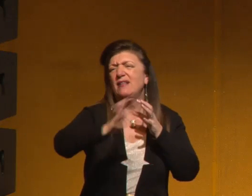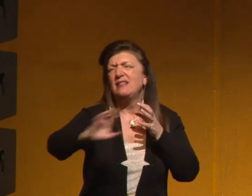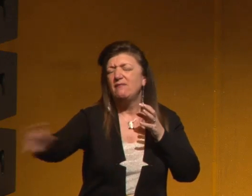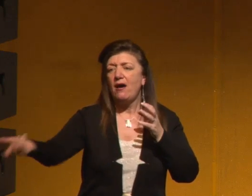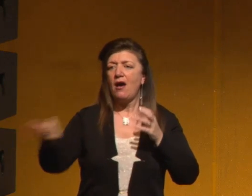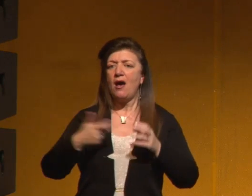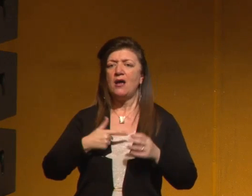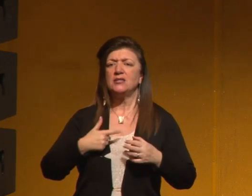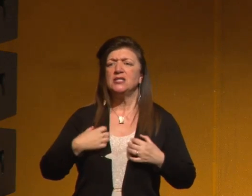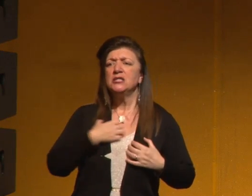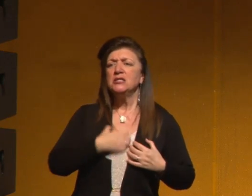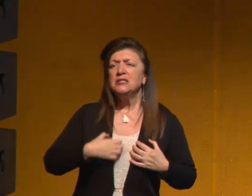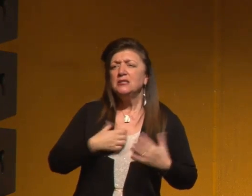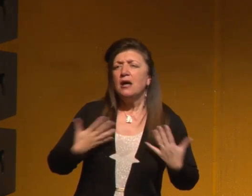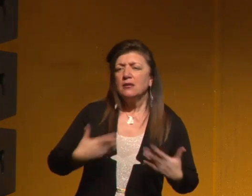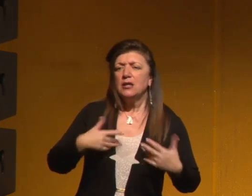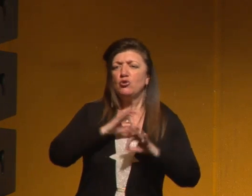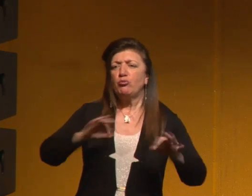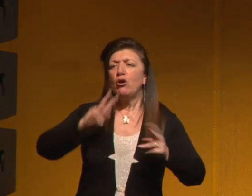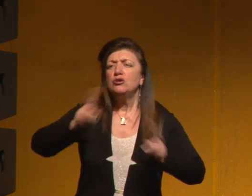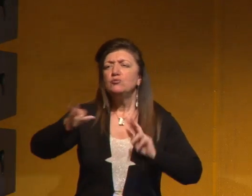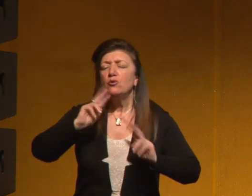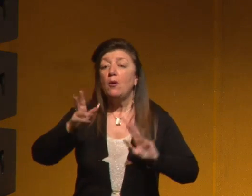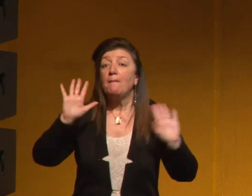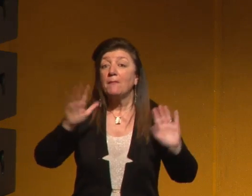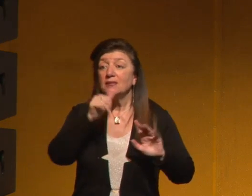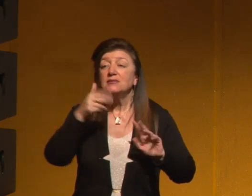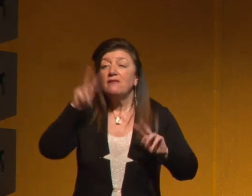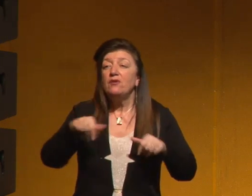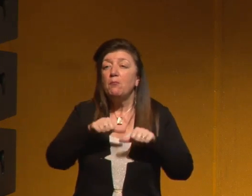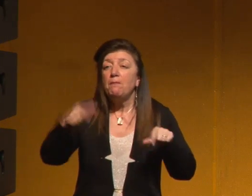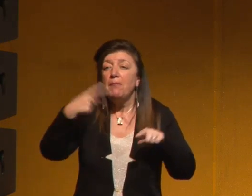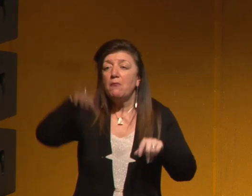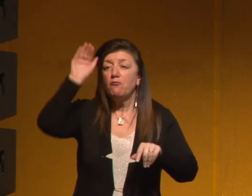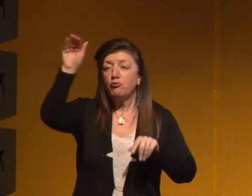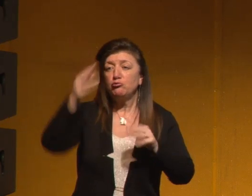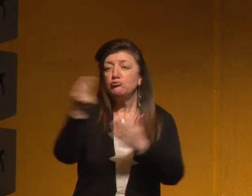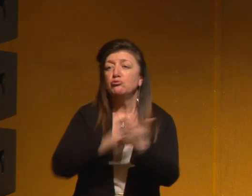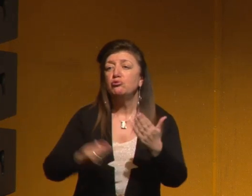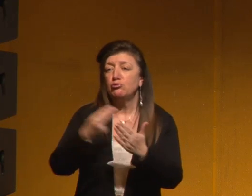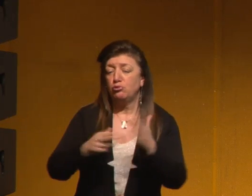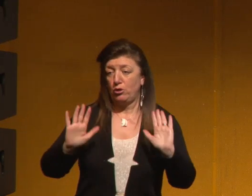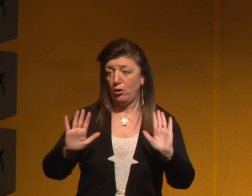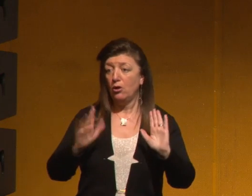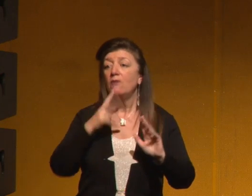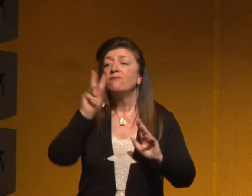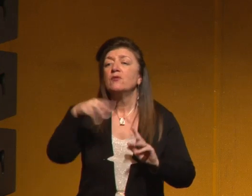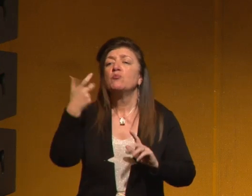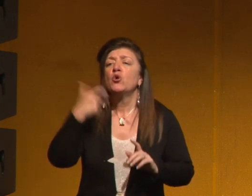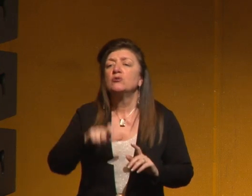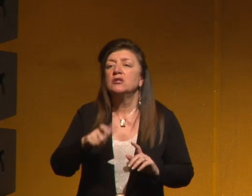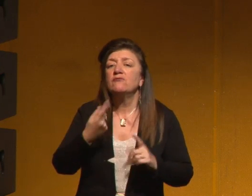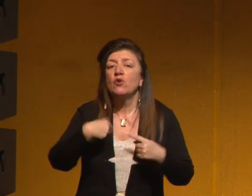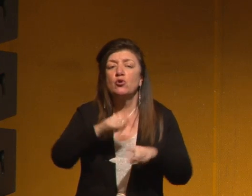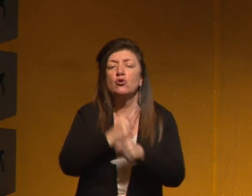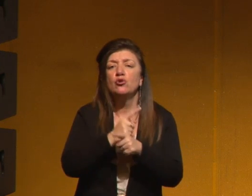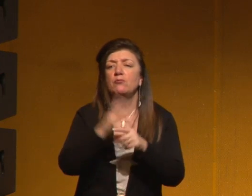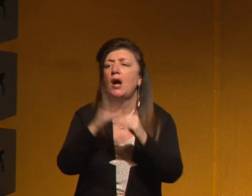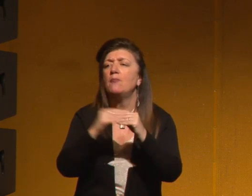ma soprattutto a disegnare il nostro futuro perché dobbiamo creare una comunità inclusiva priva di